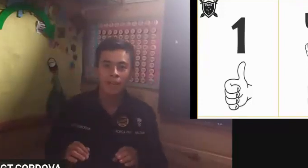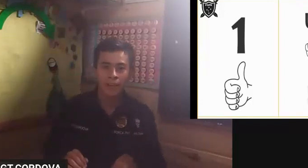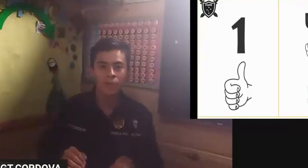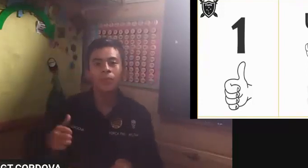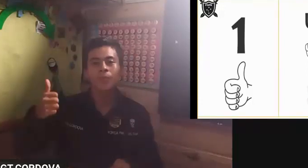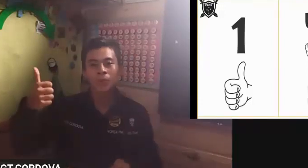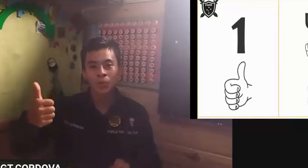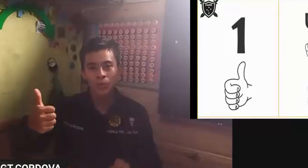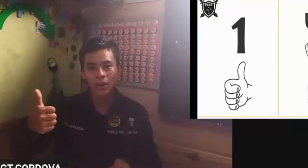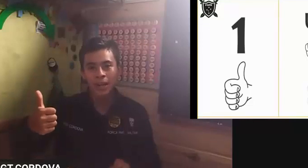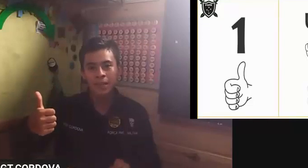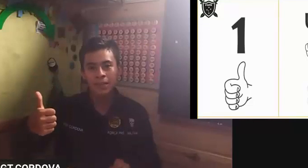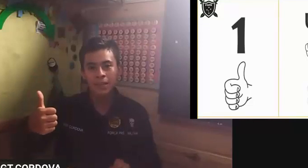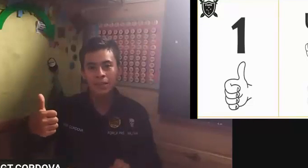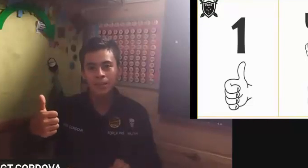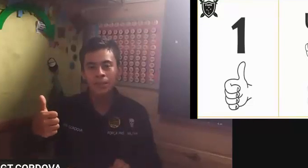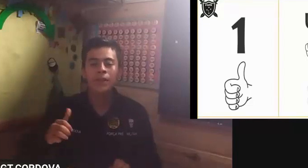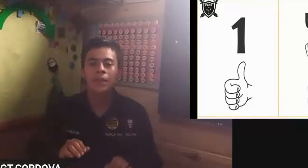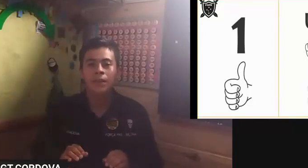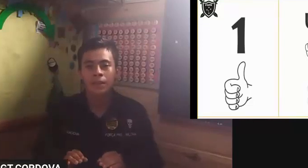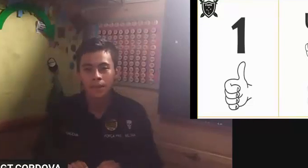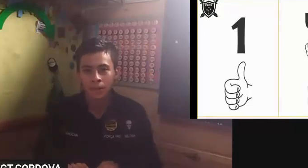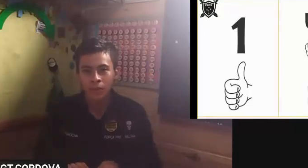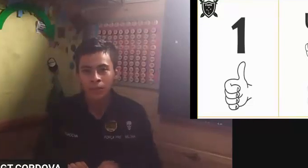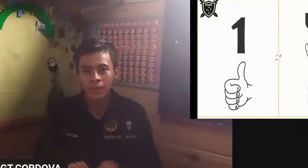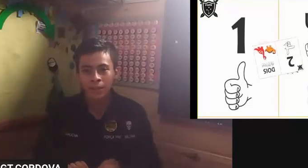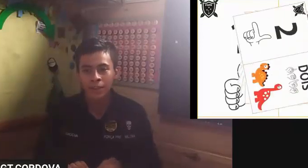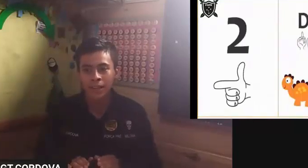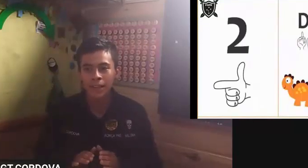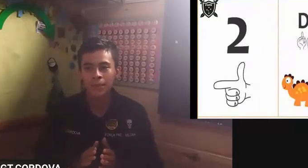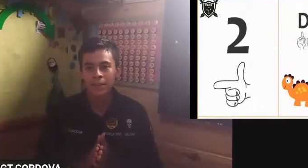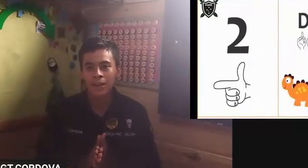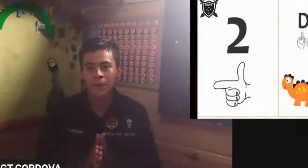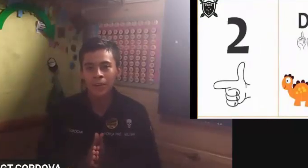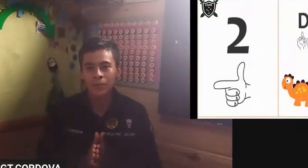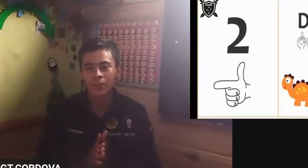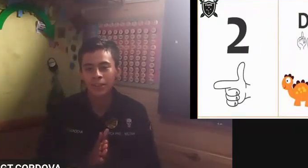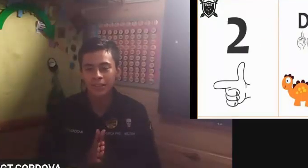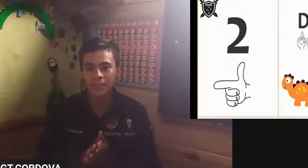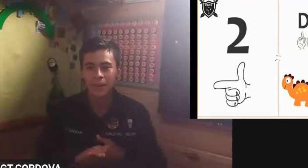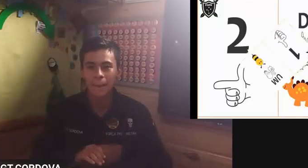que é é assim. O senhor Graudelli quer mostrar como é que é para nós?